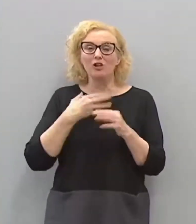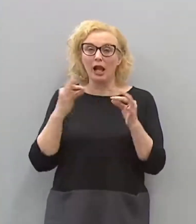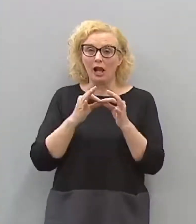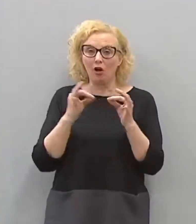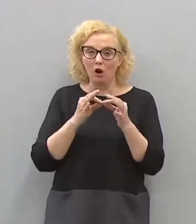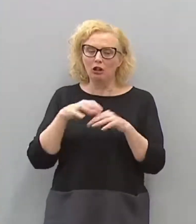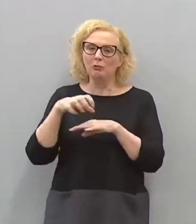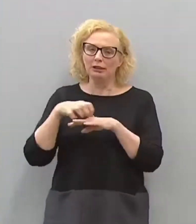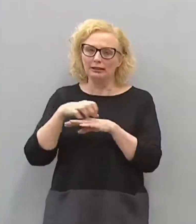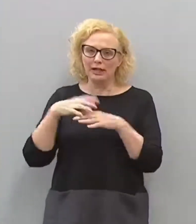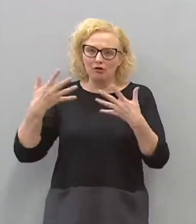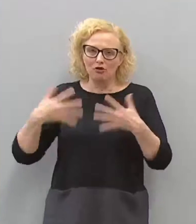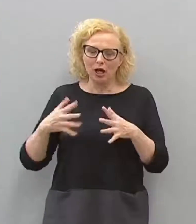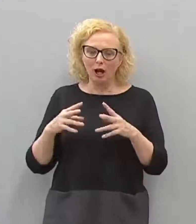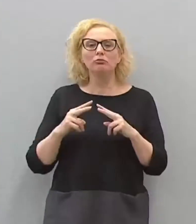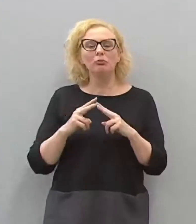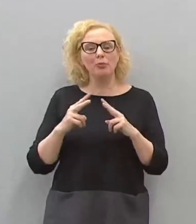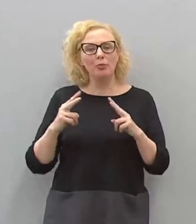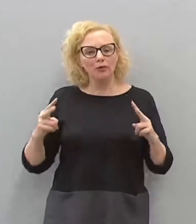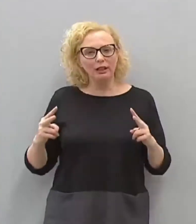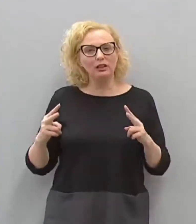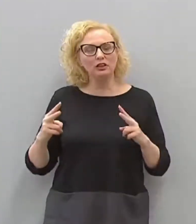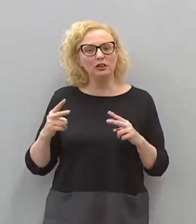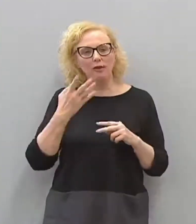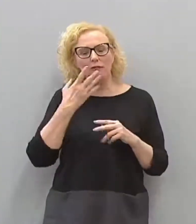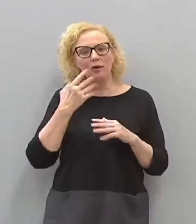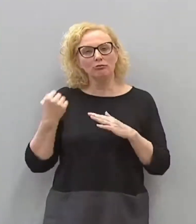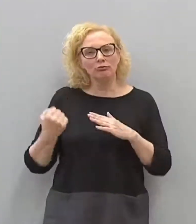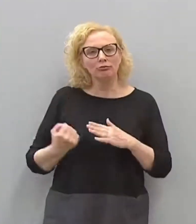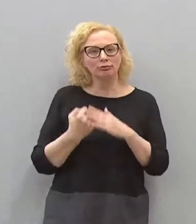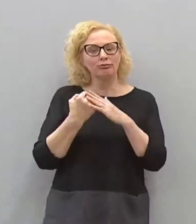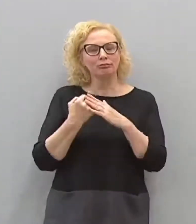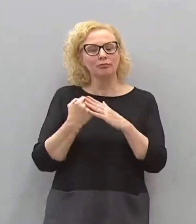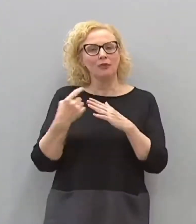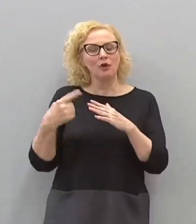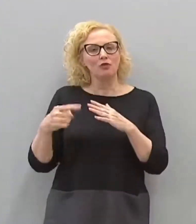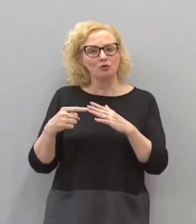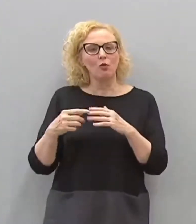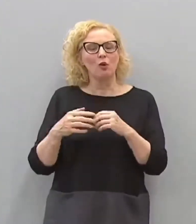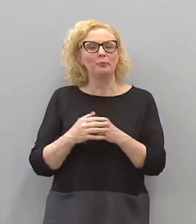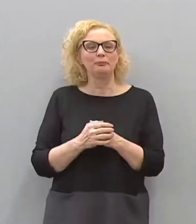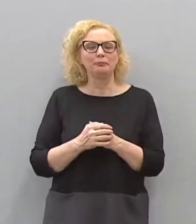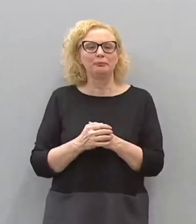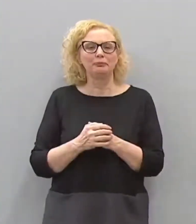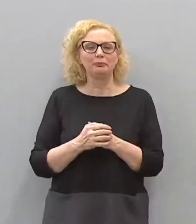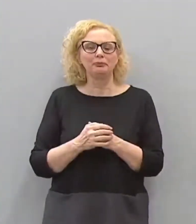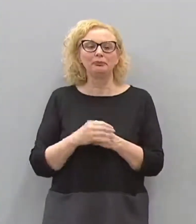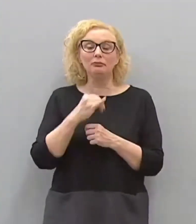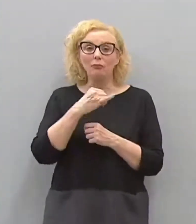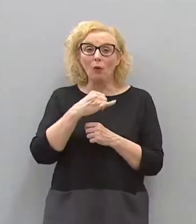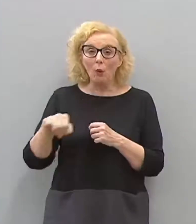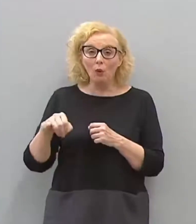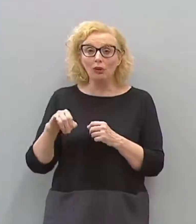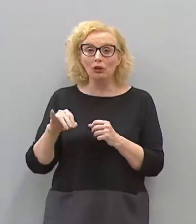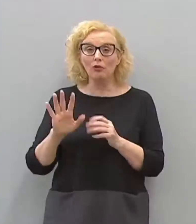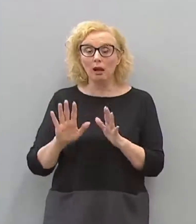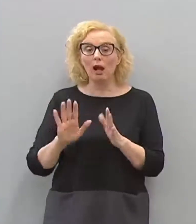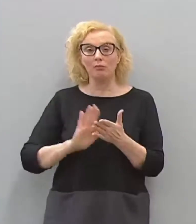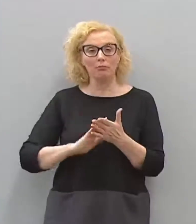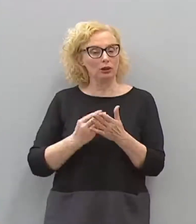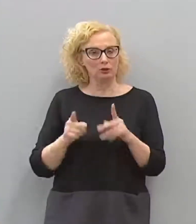ministero per cui la provincia anche in questo caso super terra supporterà utilizza il ministero sul territorio provinciale ultimo ma diciamo non meno